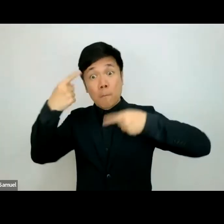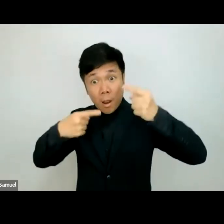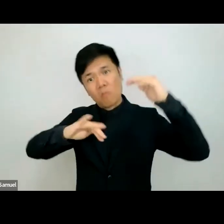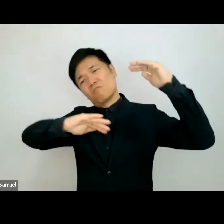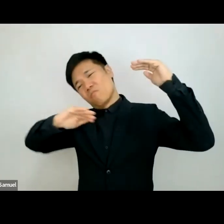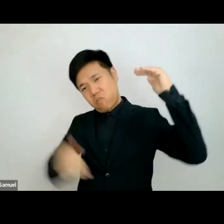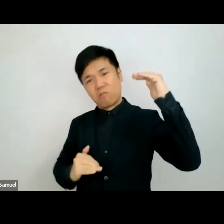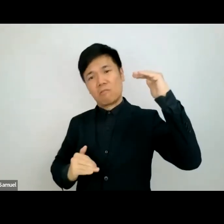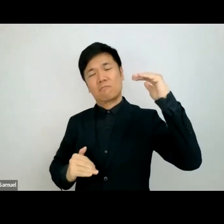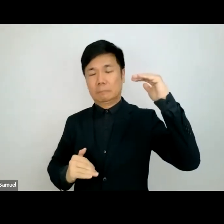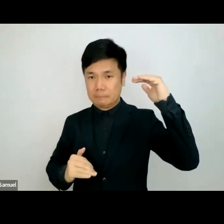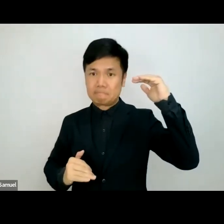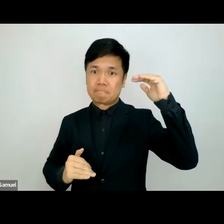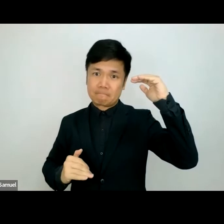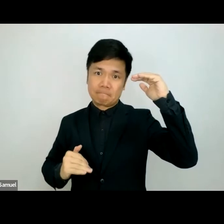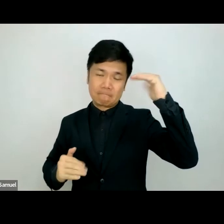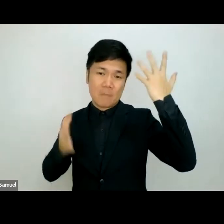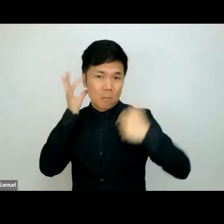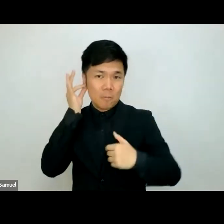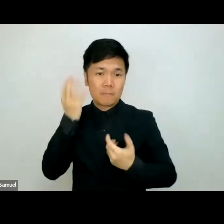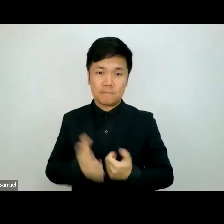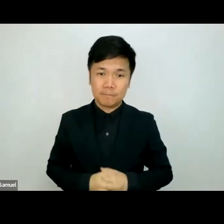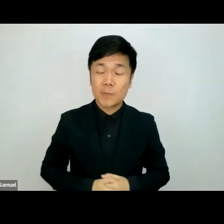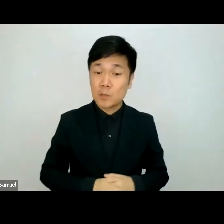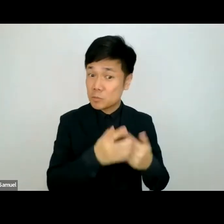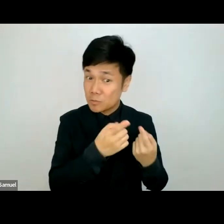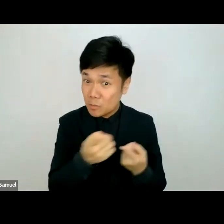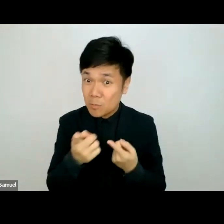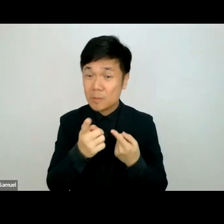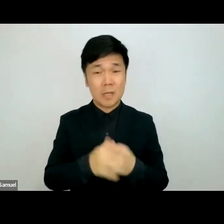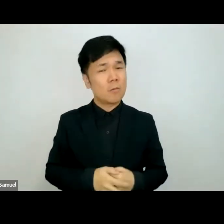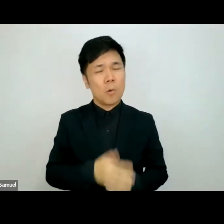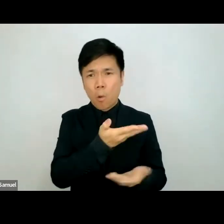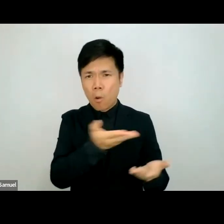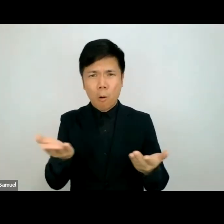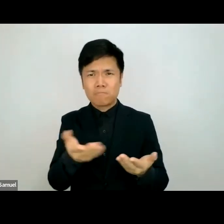des inégalités et l'intersection entre le genre, le handicap et d'autres facteurs.